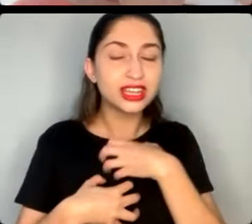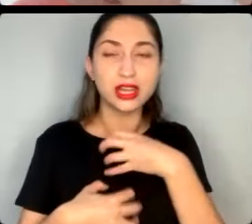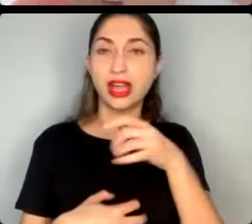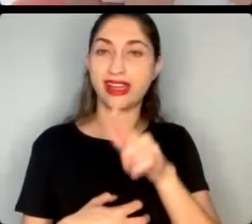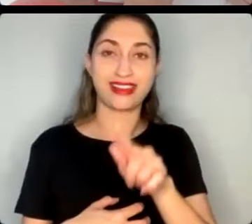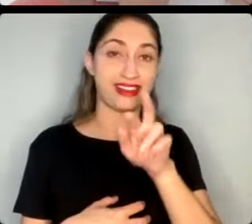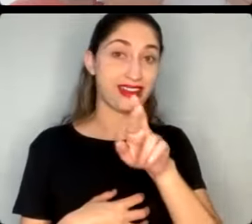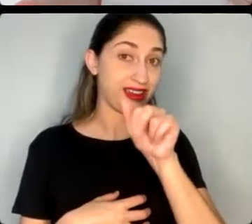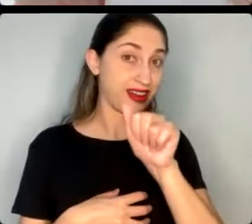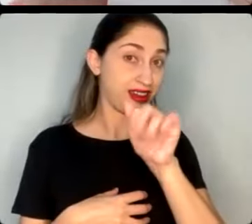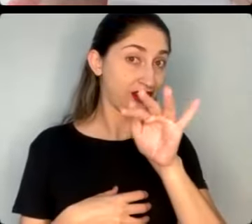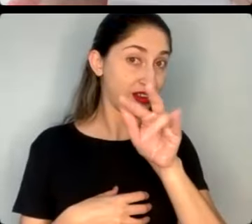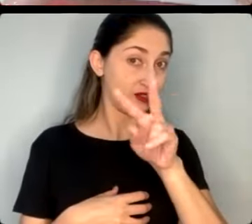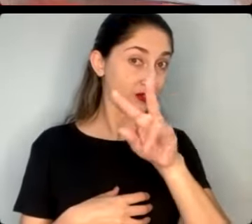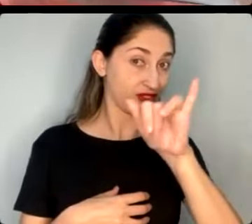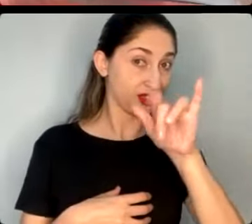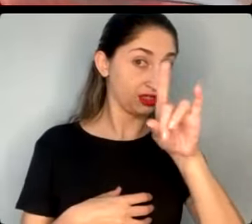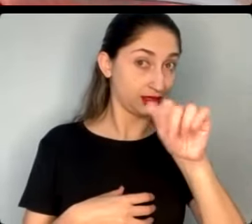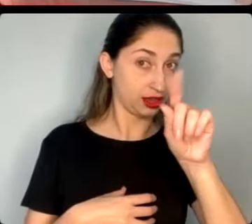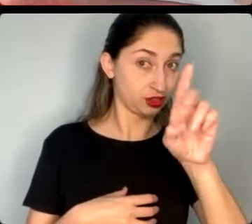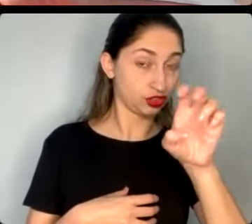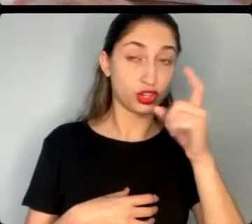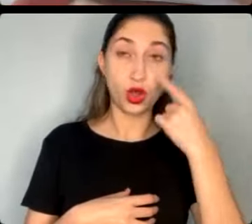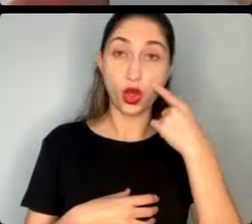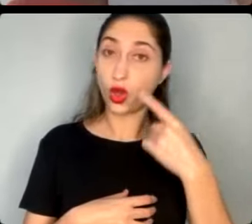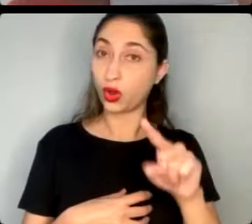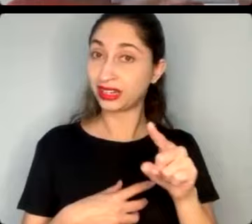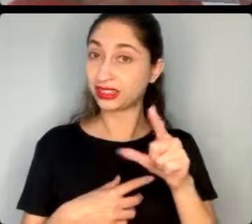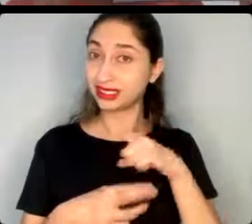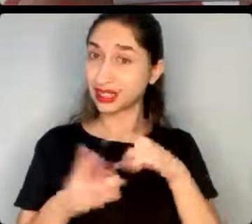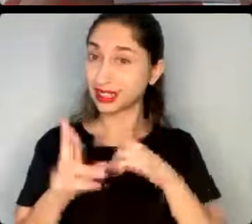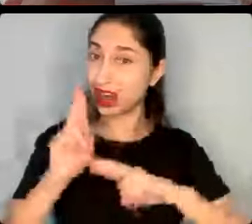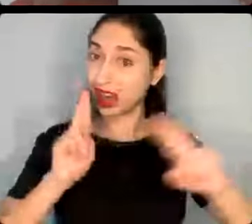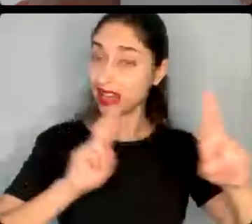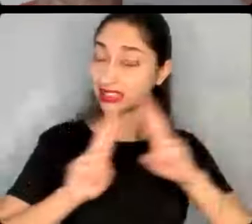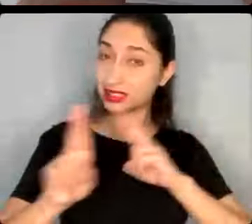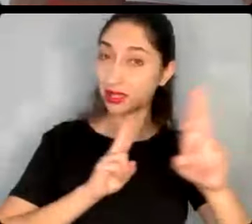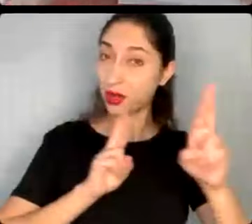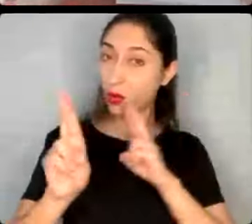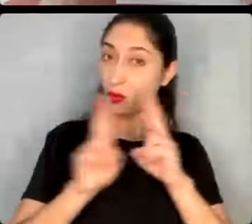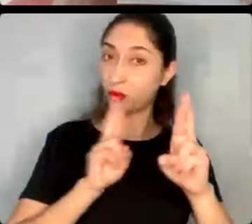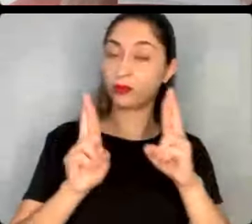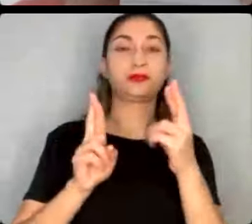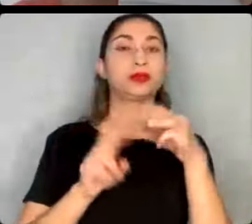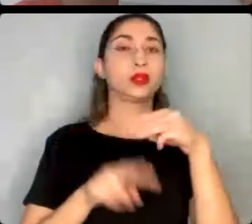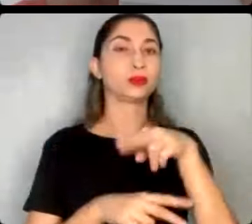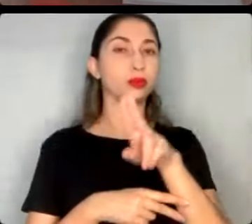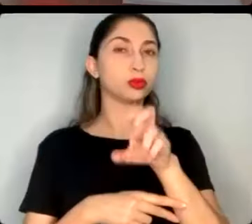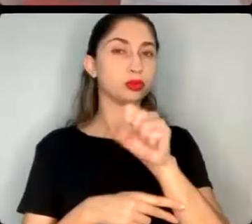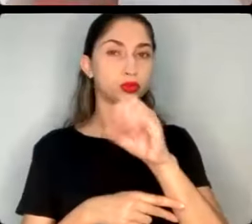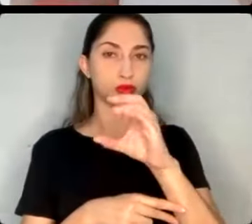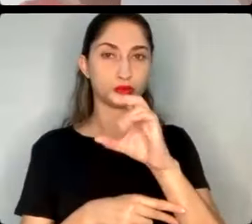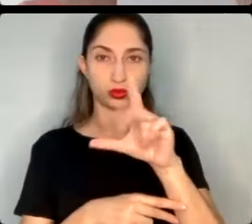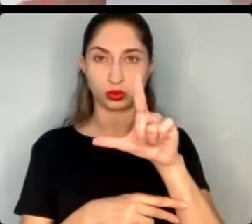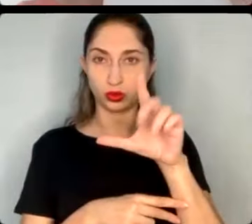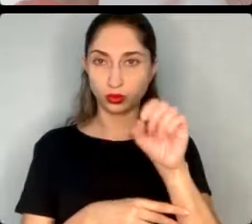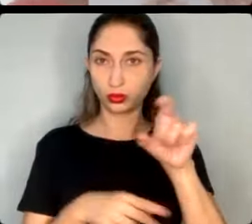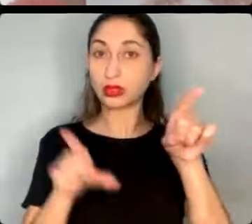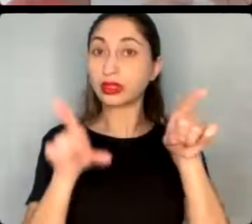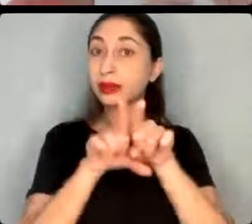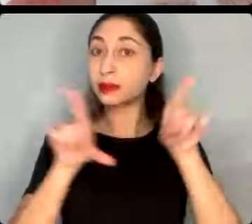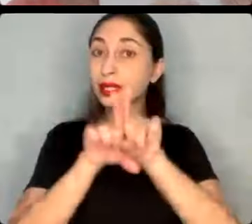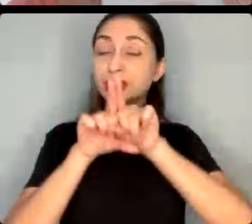mandíbula aqui, já temos uma relação da musculatura e da região abaixo